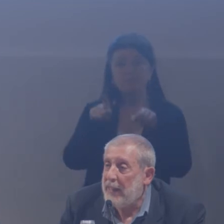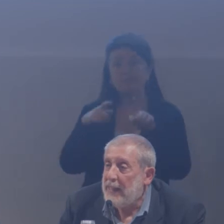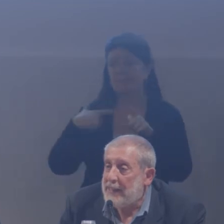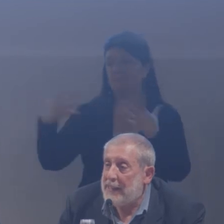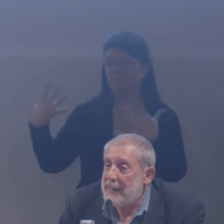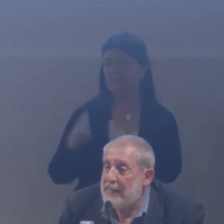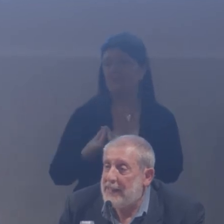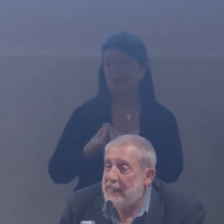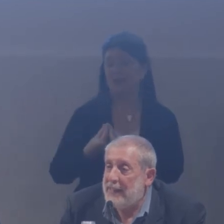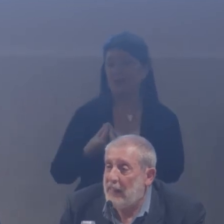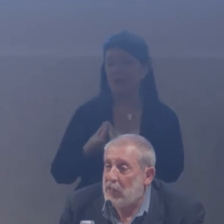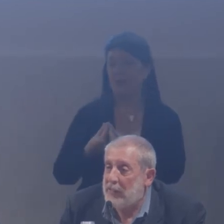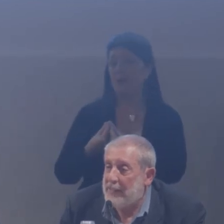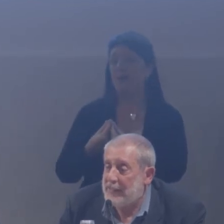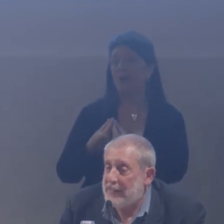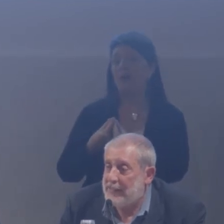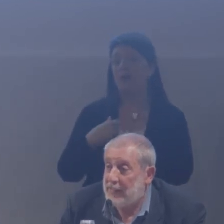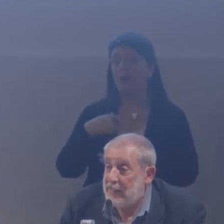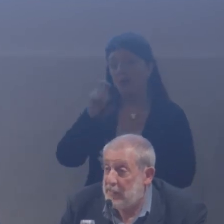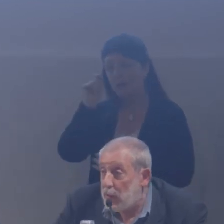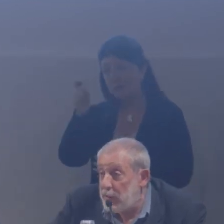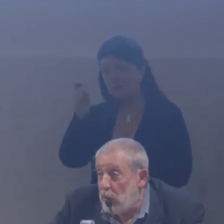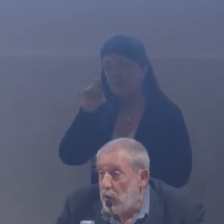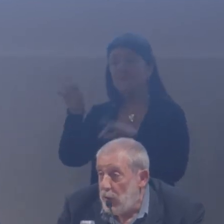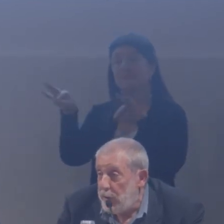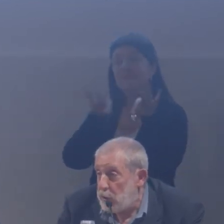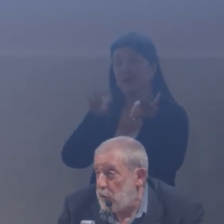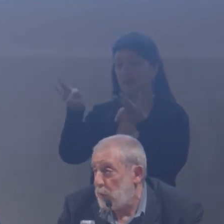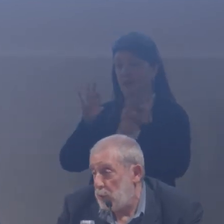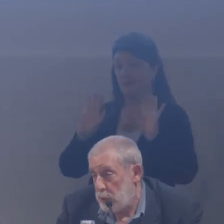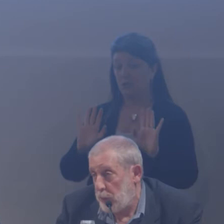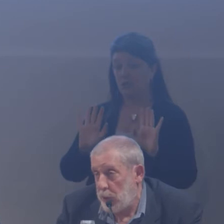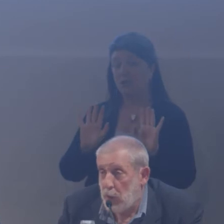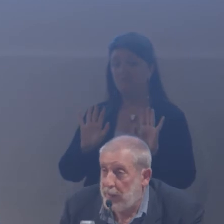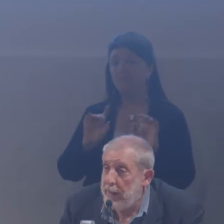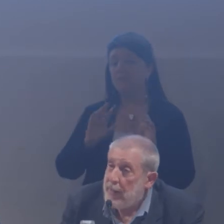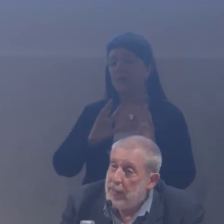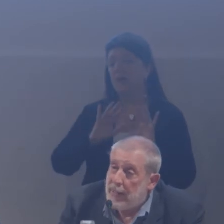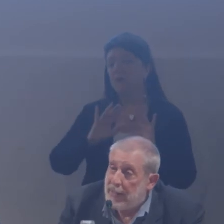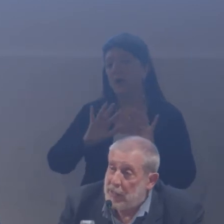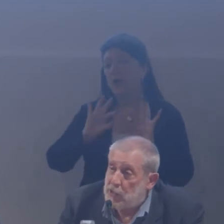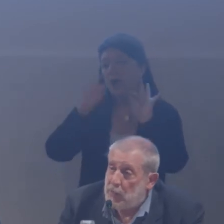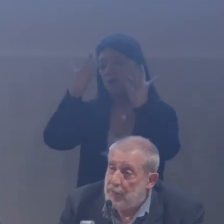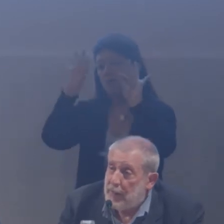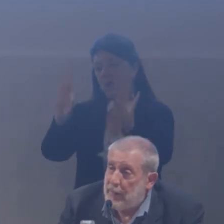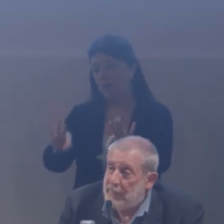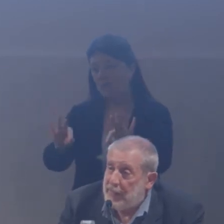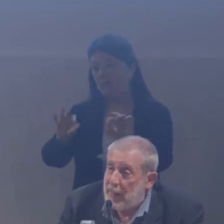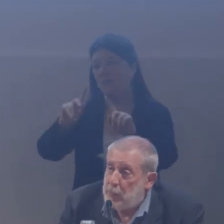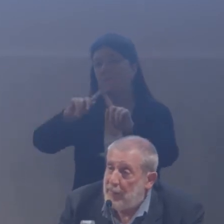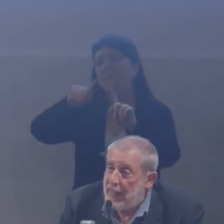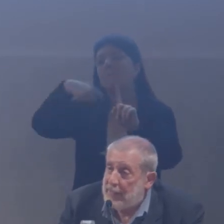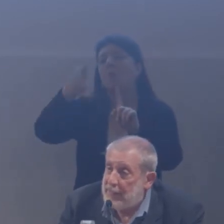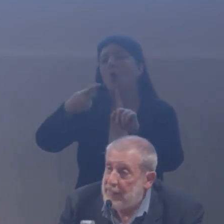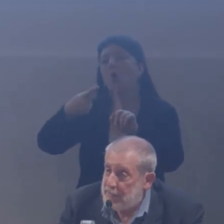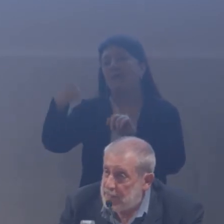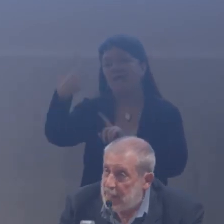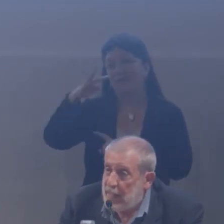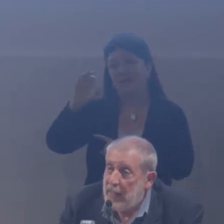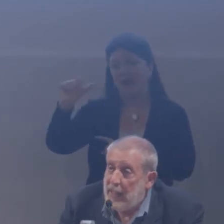insieme, si delineavano delle strategie, questo fino a un certo punto. Poi, come Grasso vi dirà più